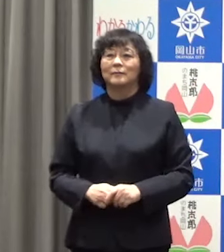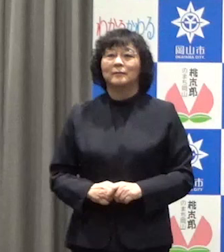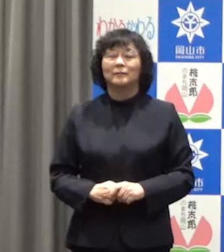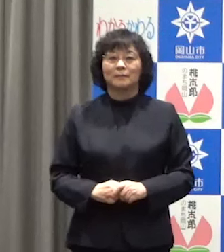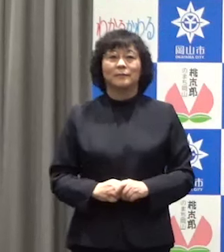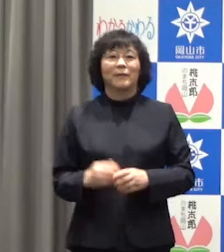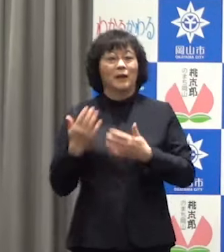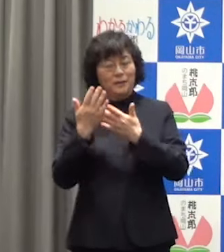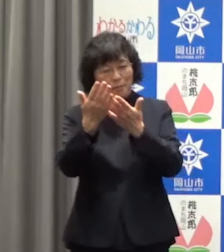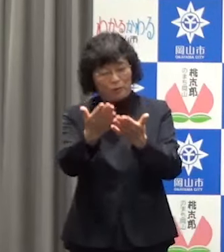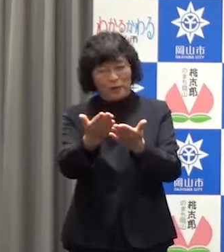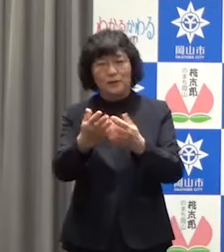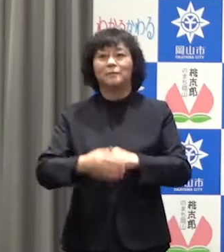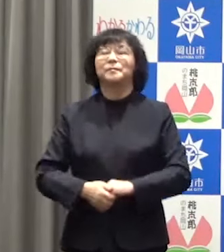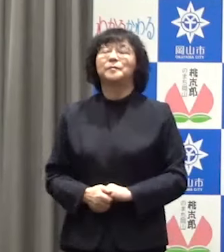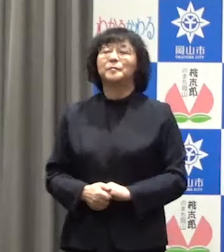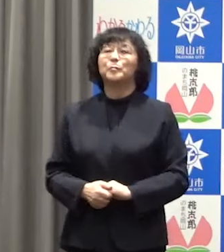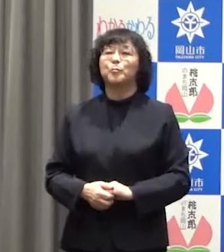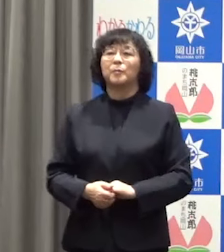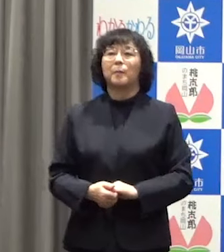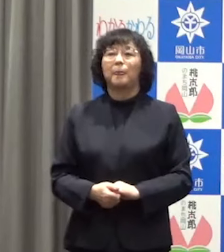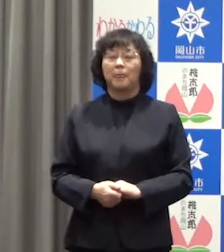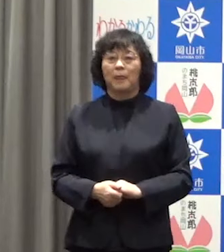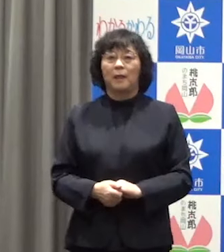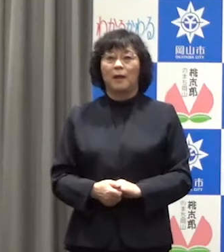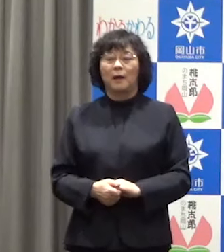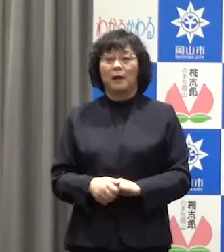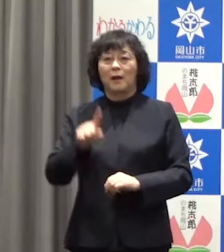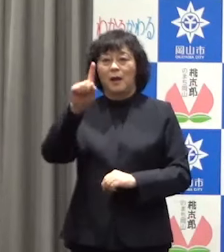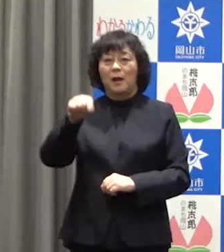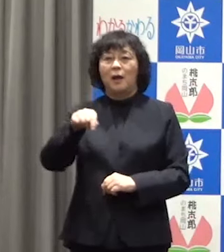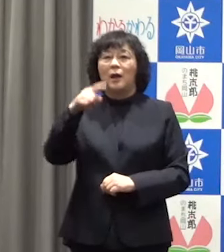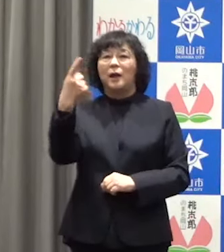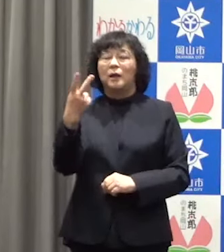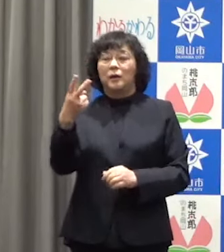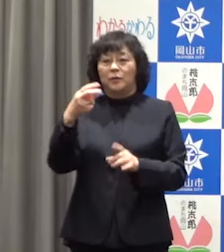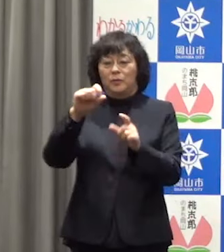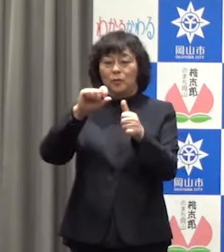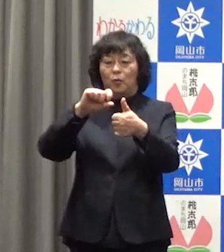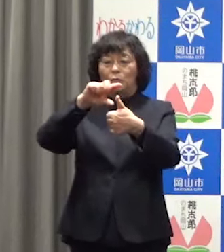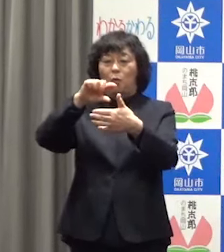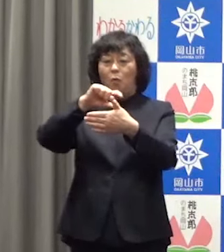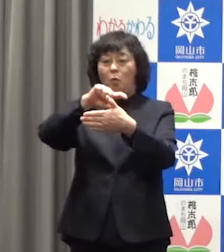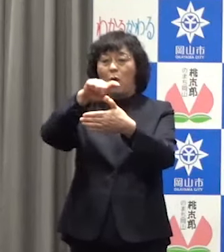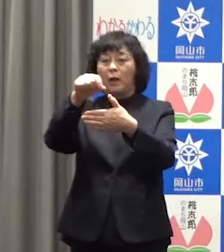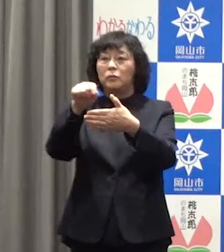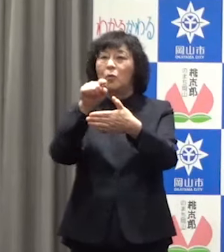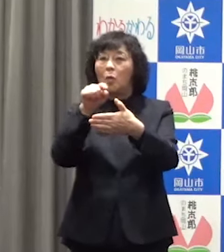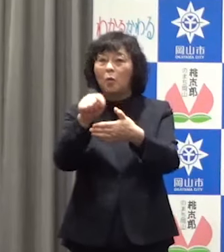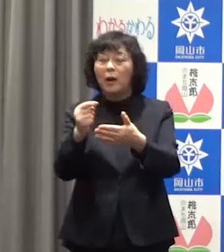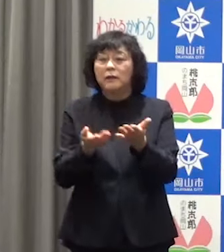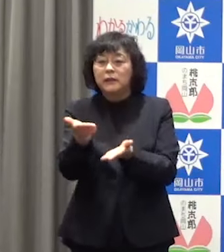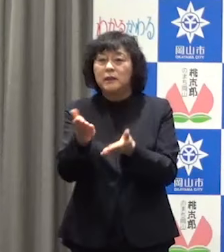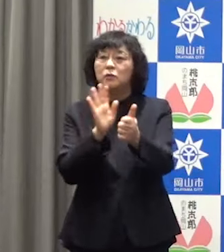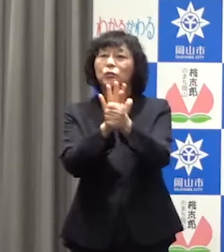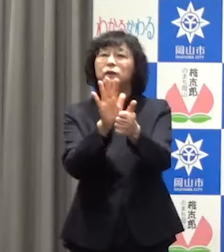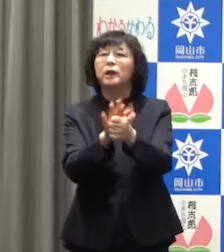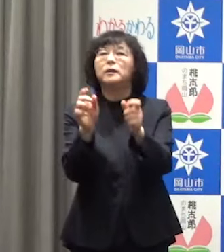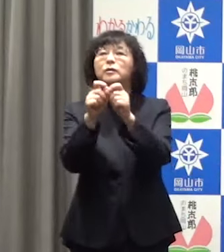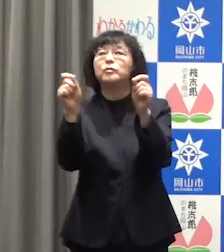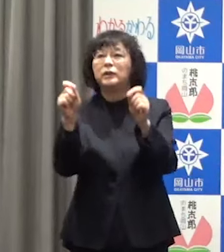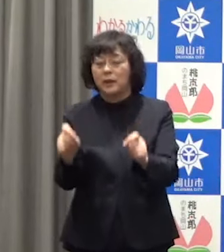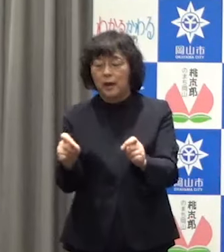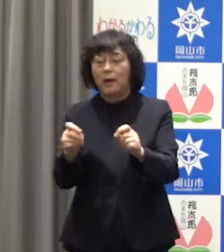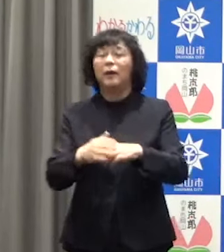NHK の安井です。 はい、 能登半島地震の支援のことで教えていただきたいんですけれども、職